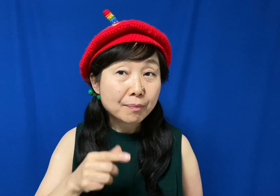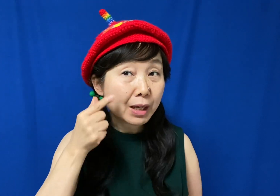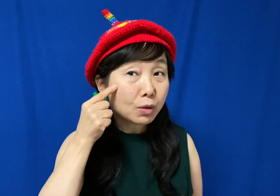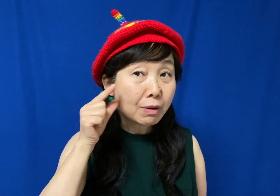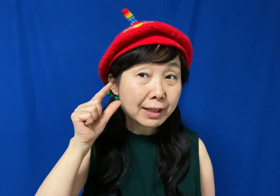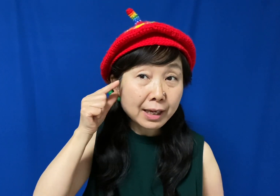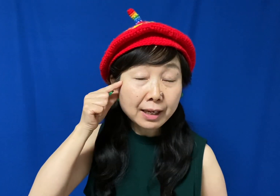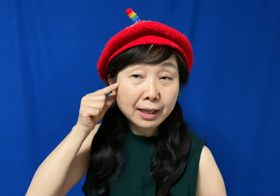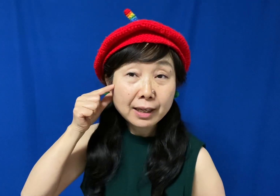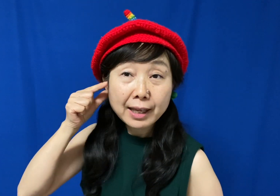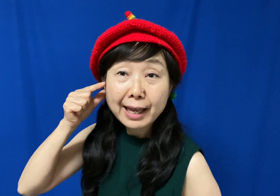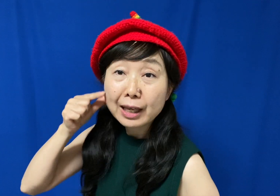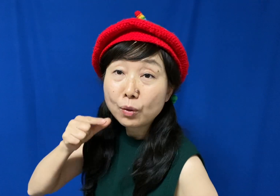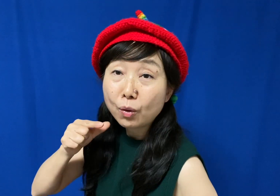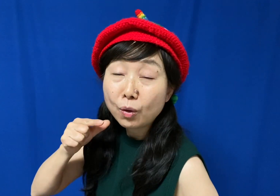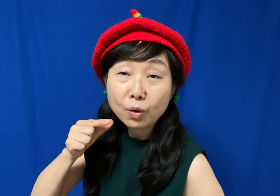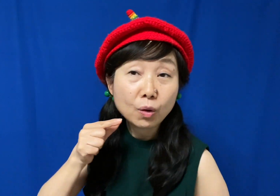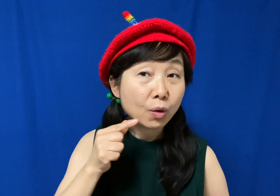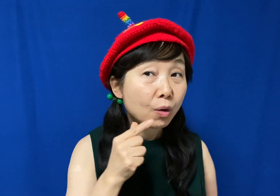江戸はね、江戸。